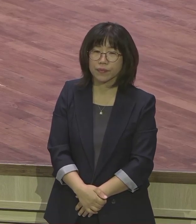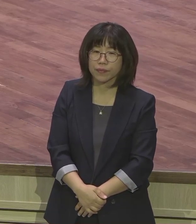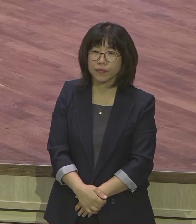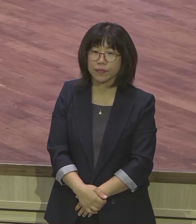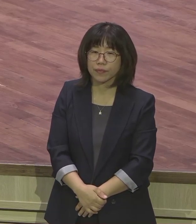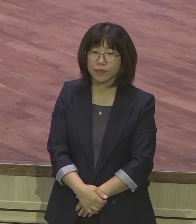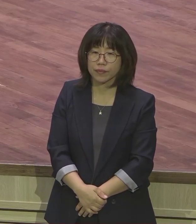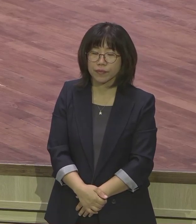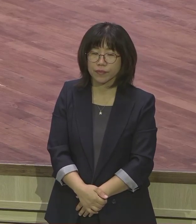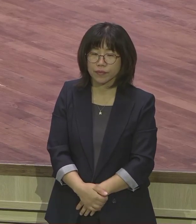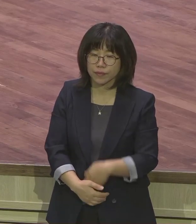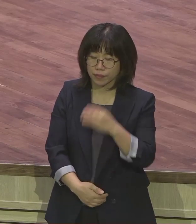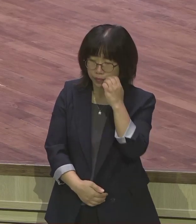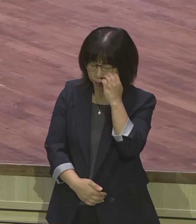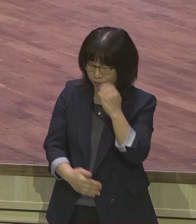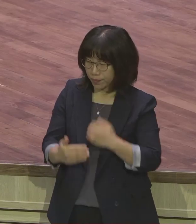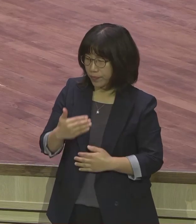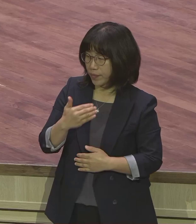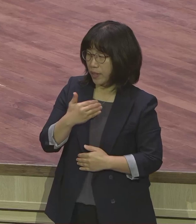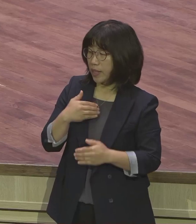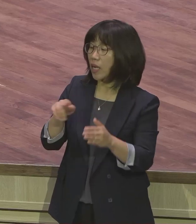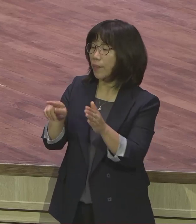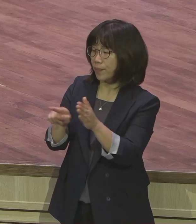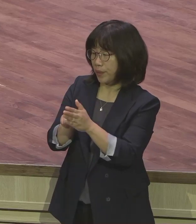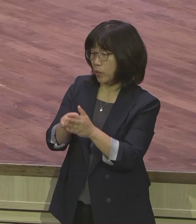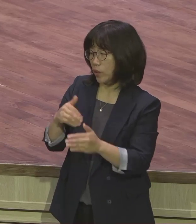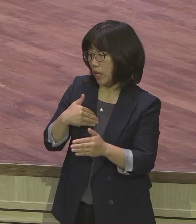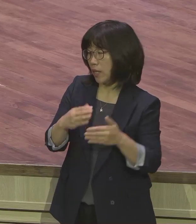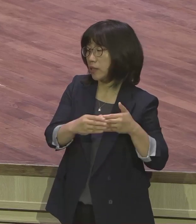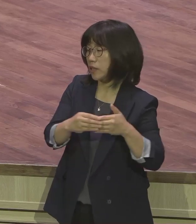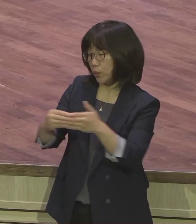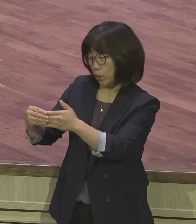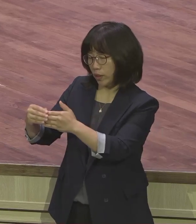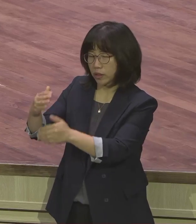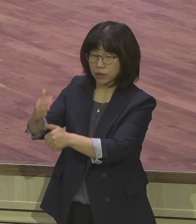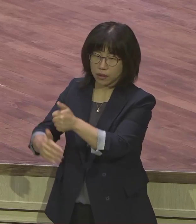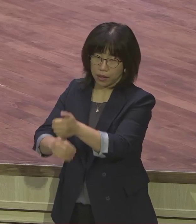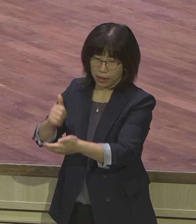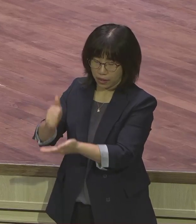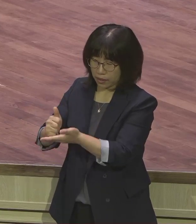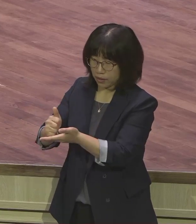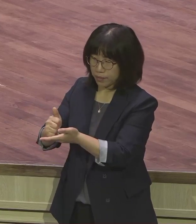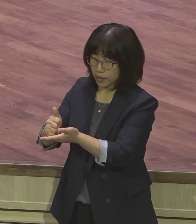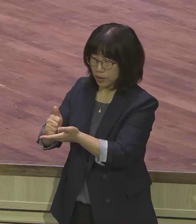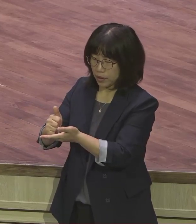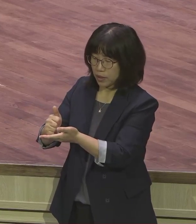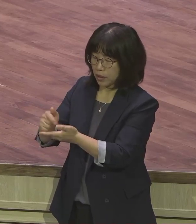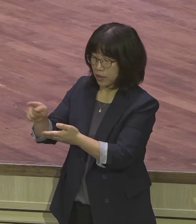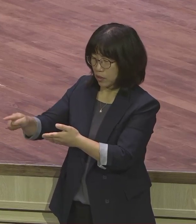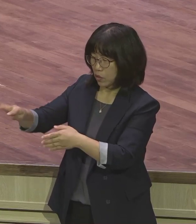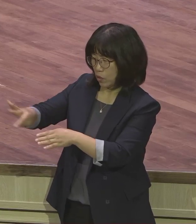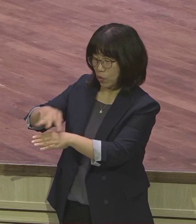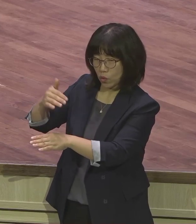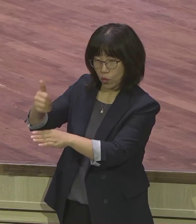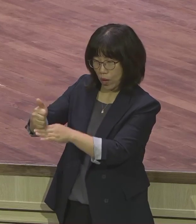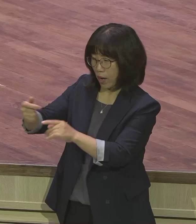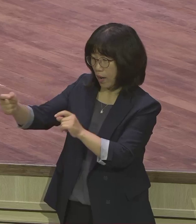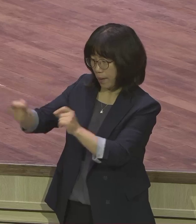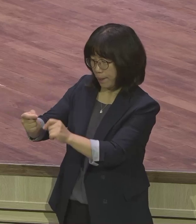자신이 믿는 하나님 지금까지 인도해 주신 그 하나님을 그 바로 왕 앞에서